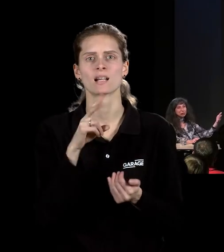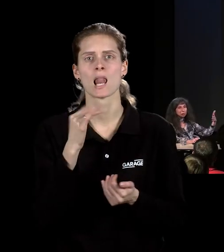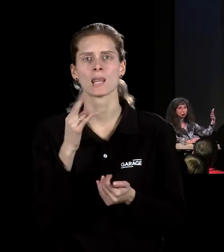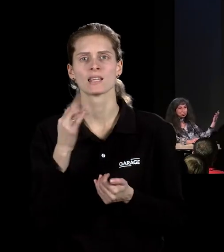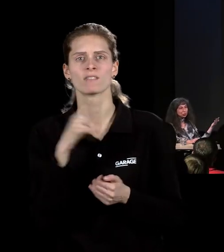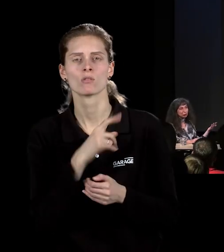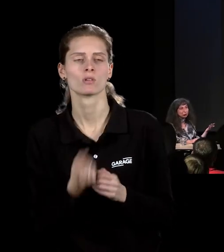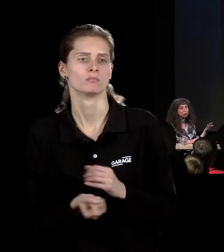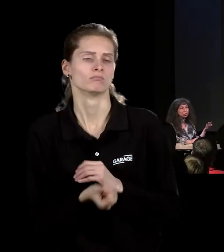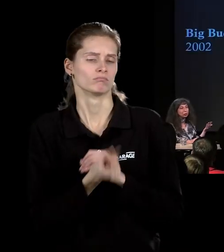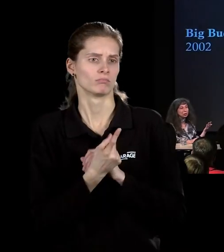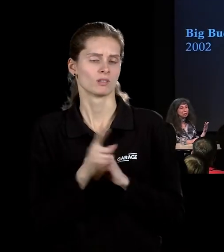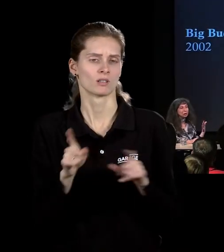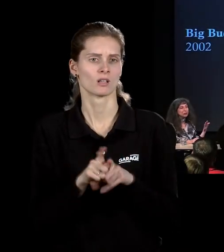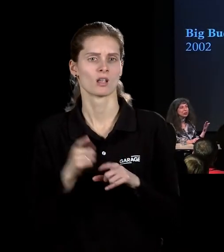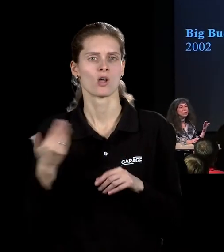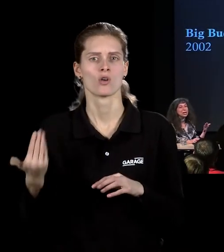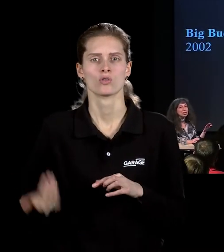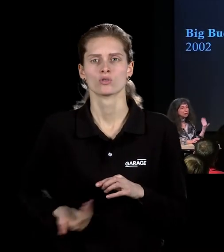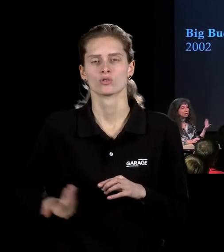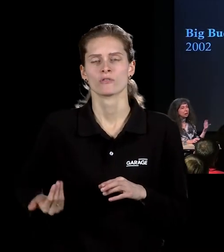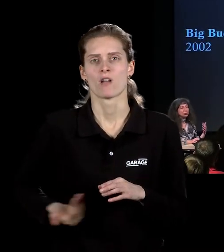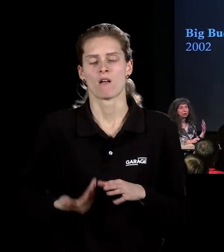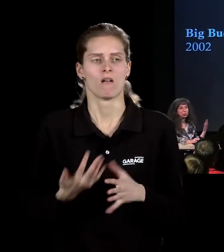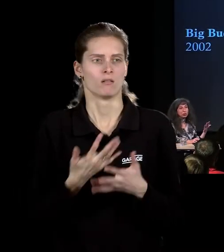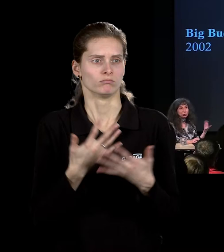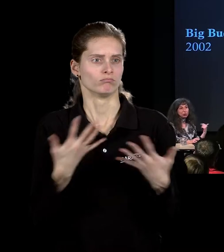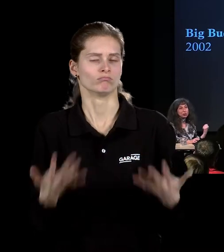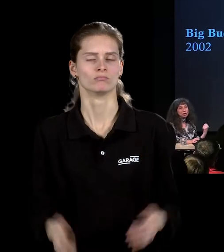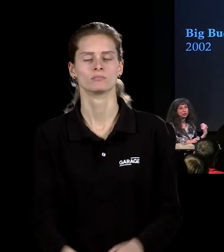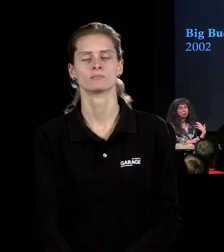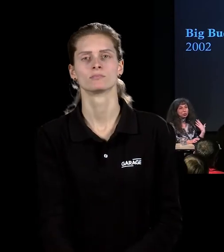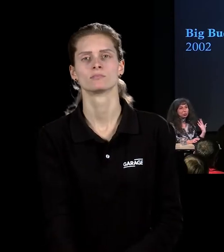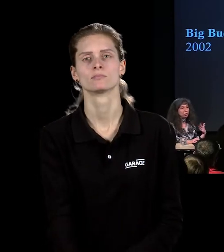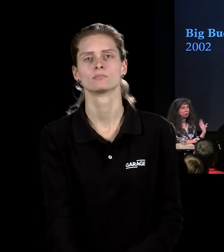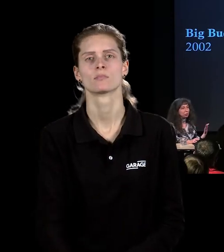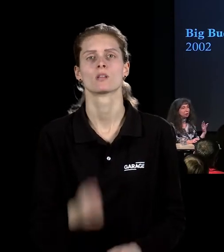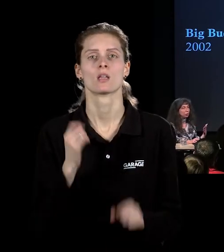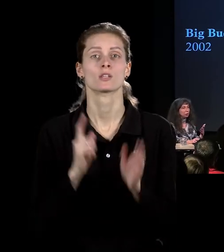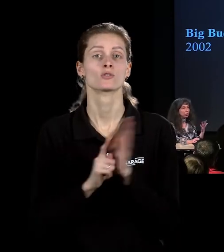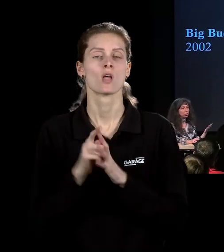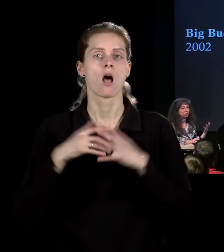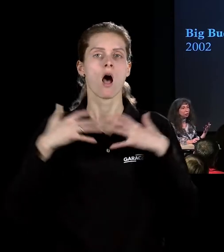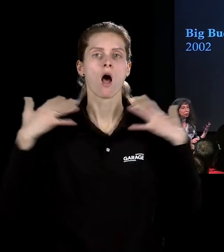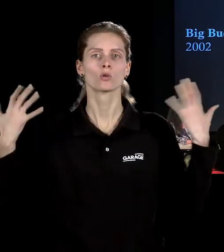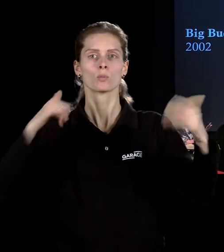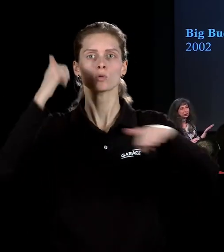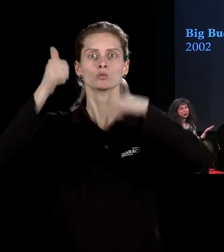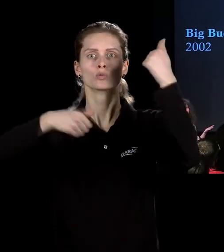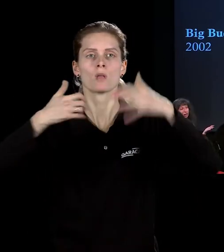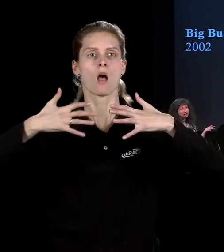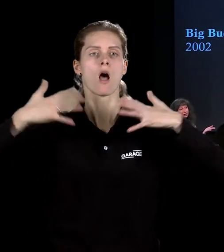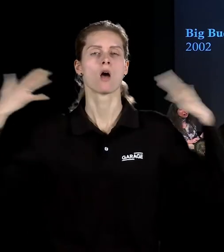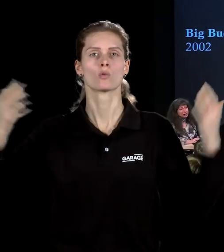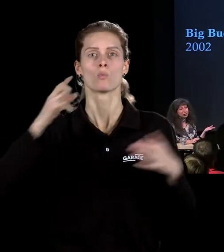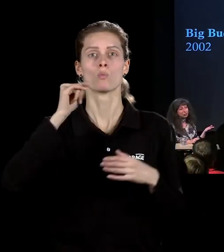оказывается такой живой этой пагодой, и возникают огромные, и он начинает делать огромные скульптуры, например, вот такого вот огромного Будду из